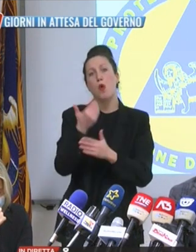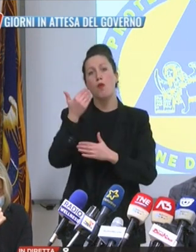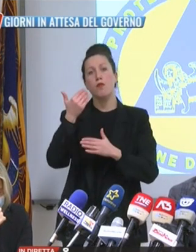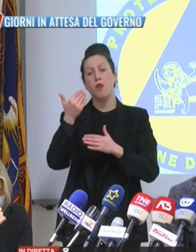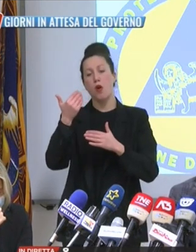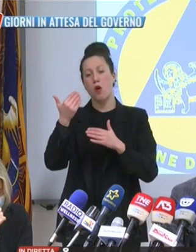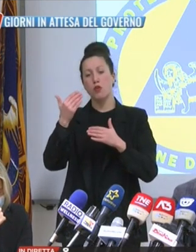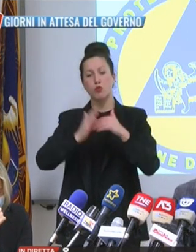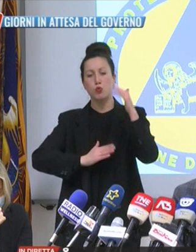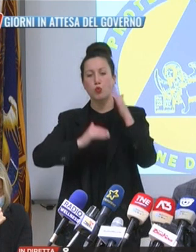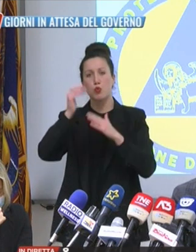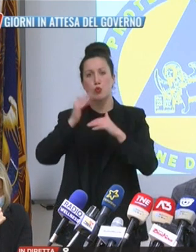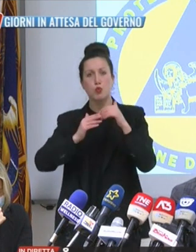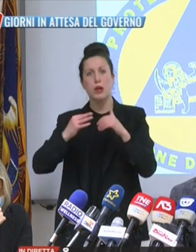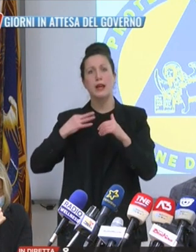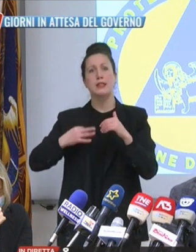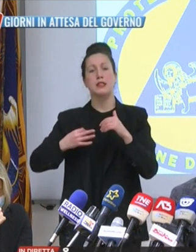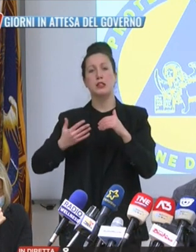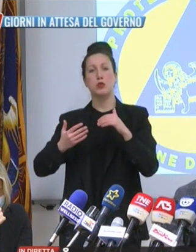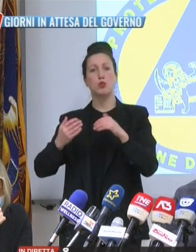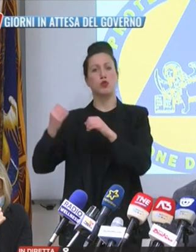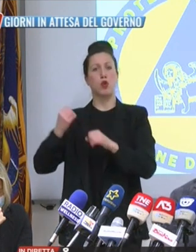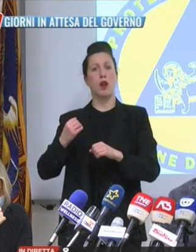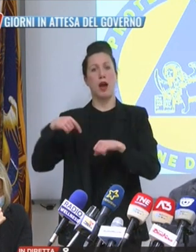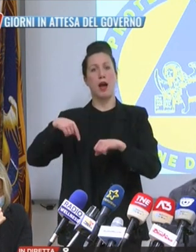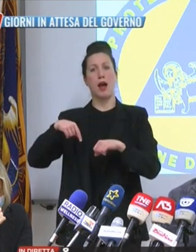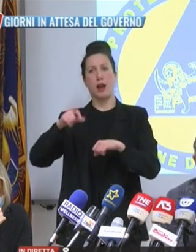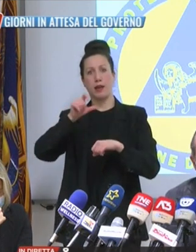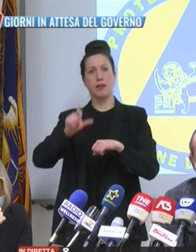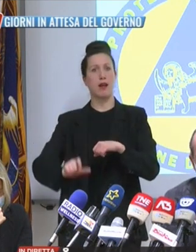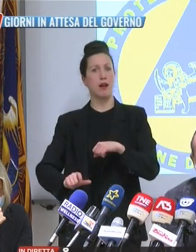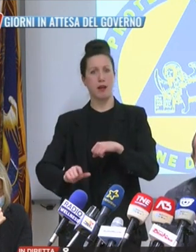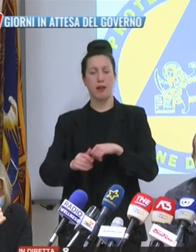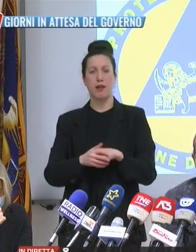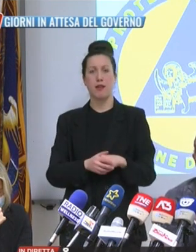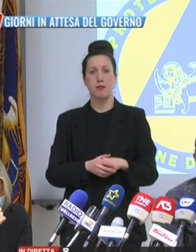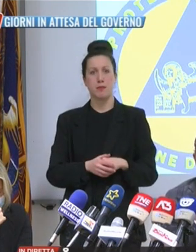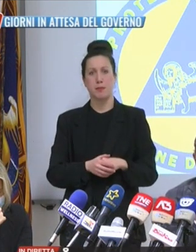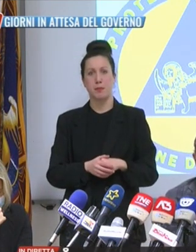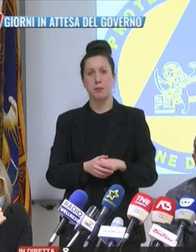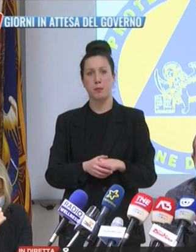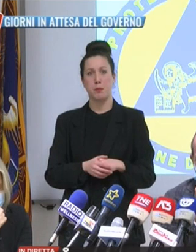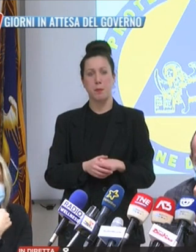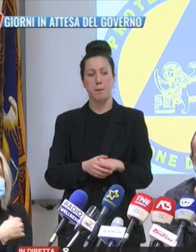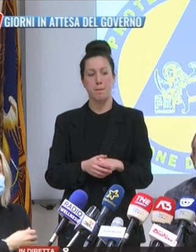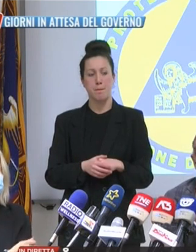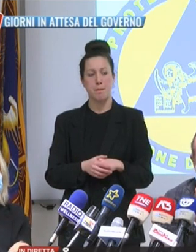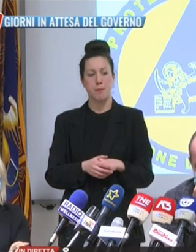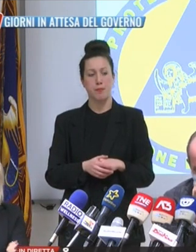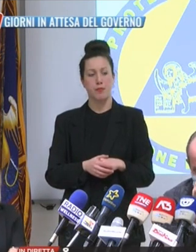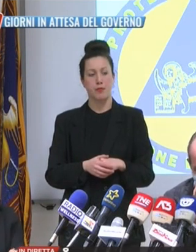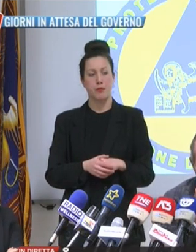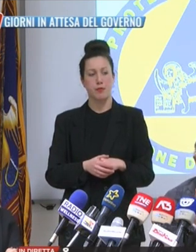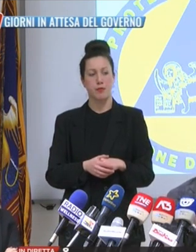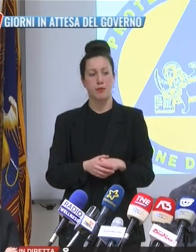si merita a questo paese, peraltro prevista dalla Costituzione, no? Poi sai, porta anche male dire è ora di modificare